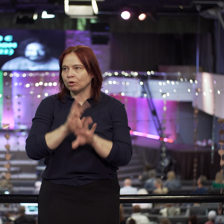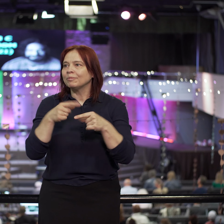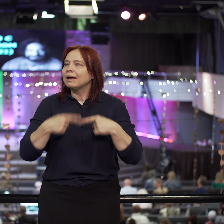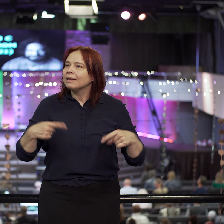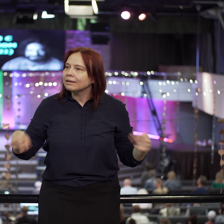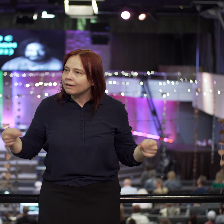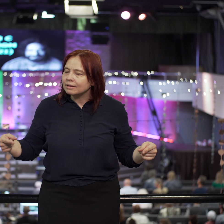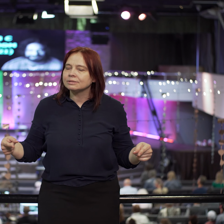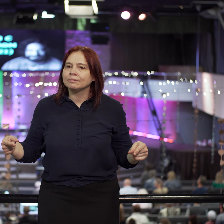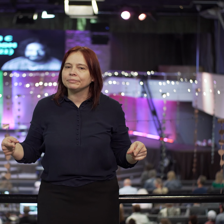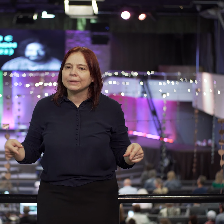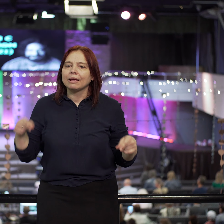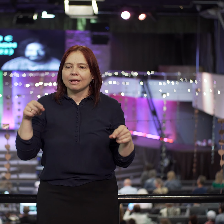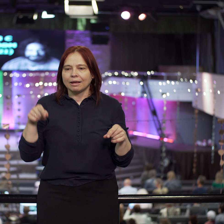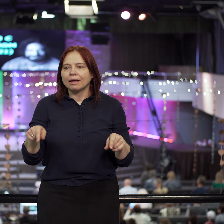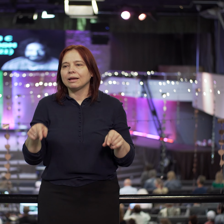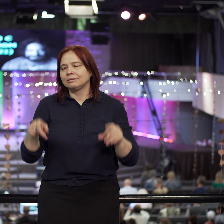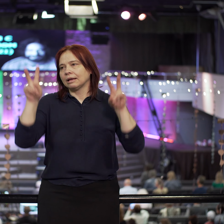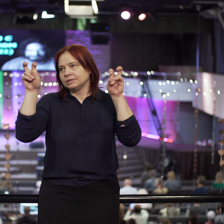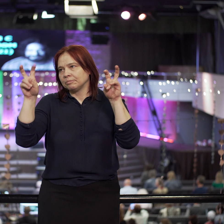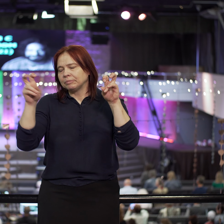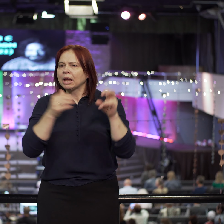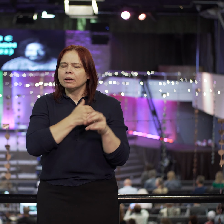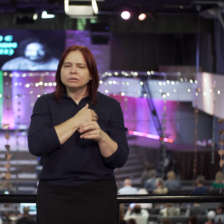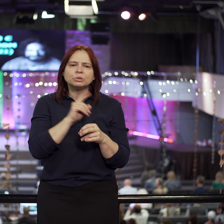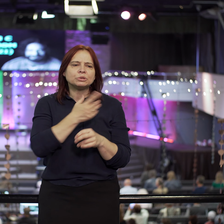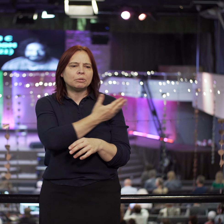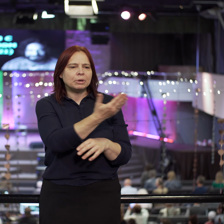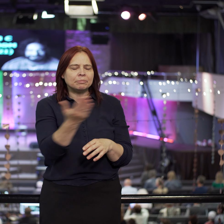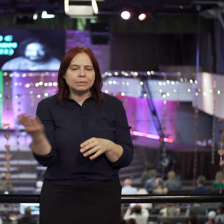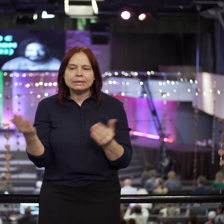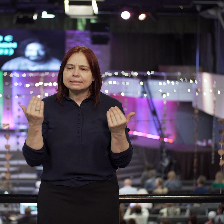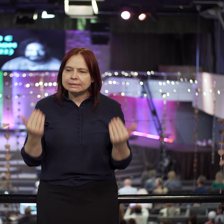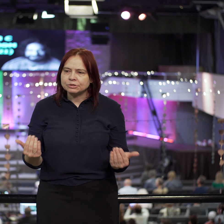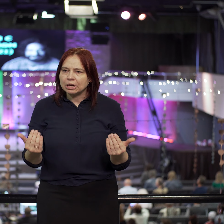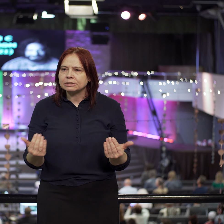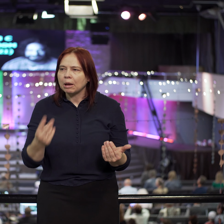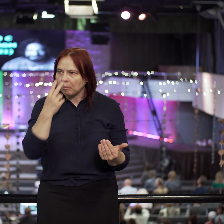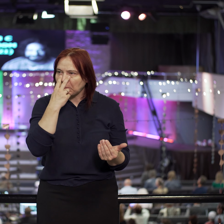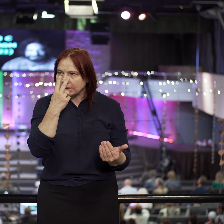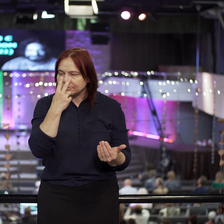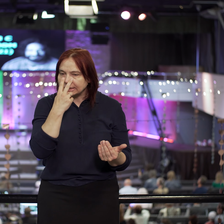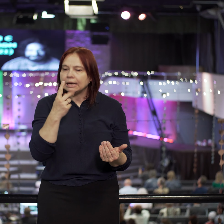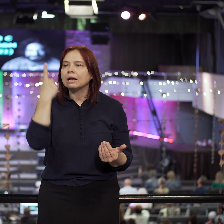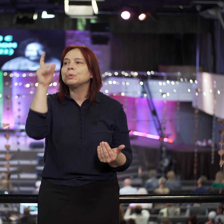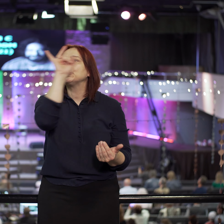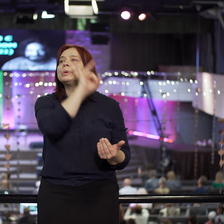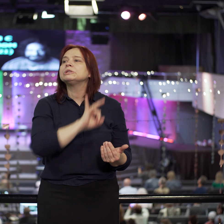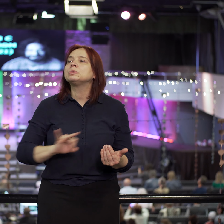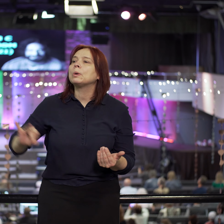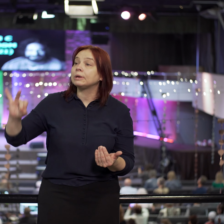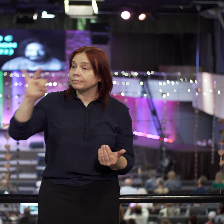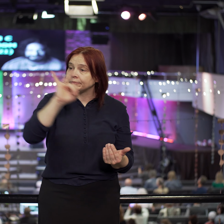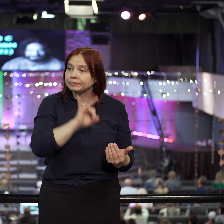вариантам этой темы. И я хотел бы, чтобы мы с вами сейчас посмотрели одну историю, одну уникальную